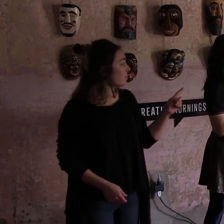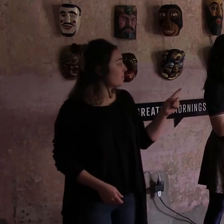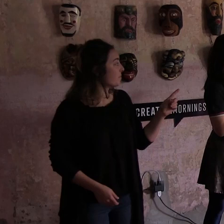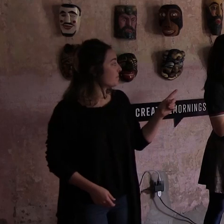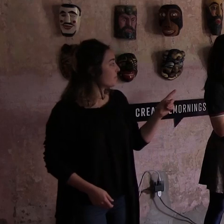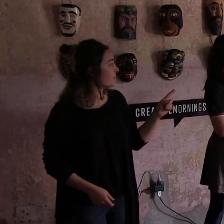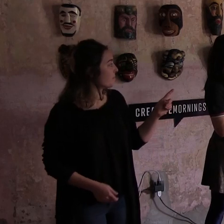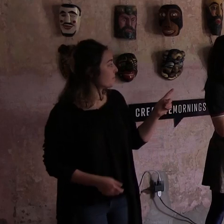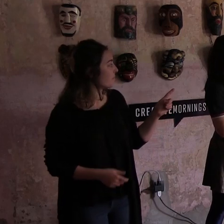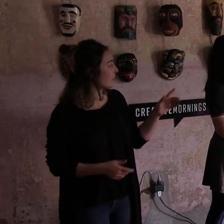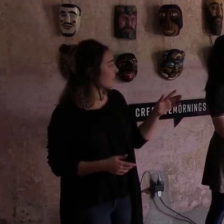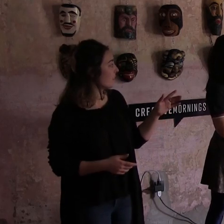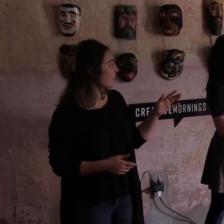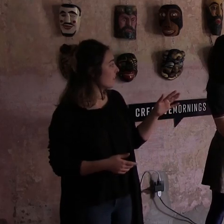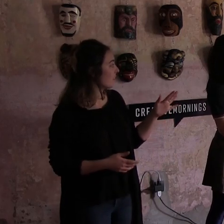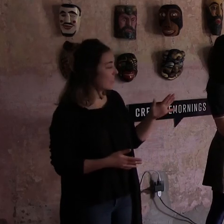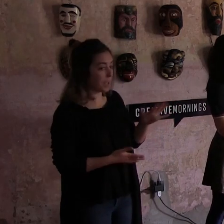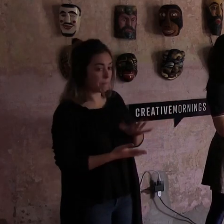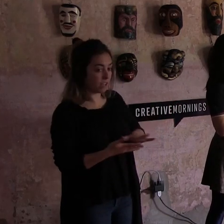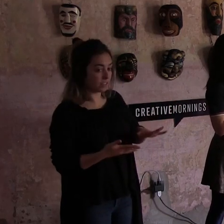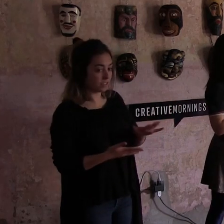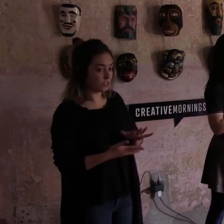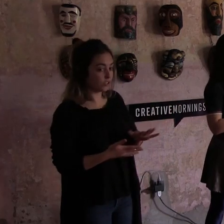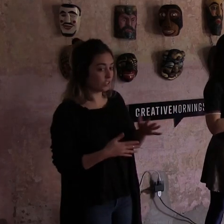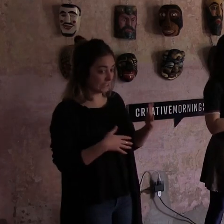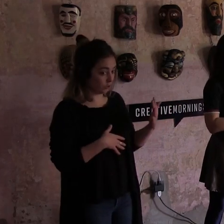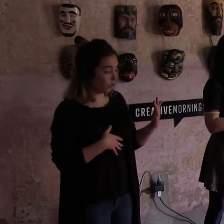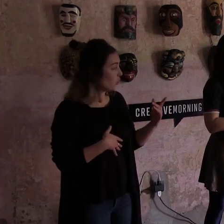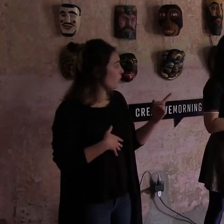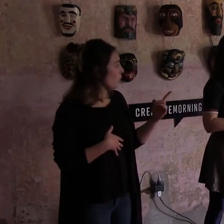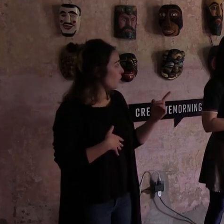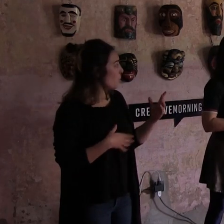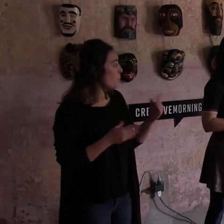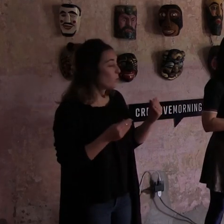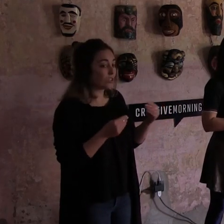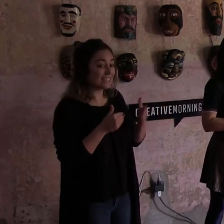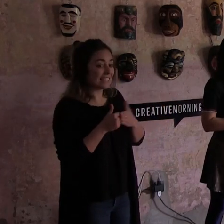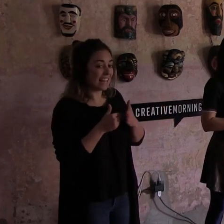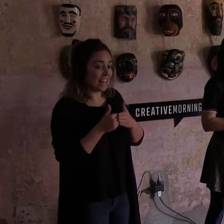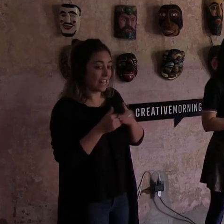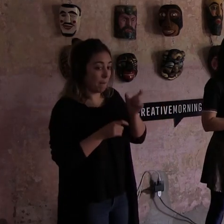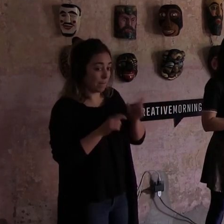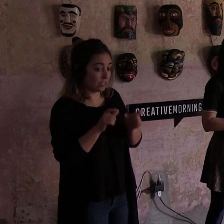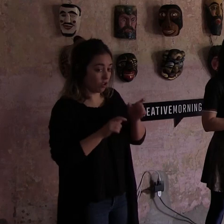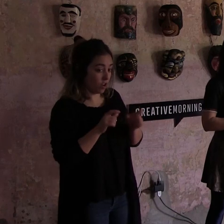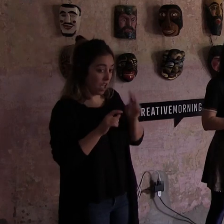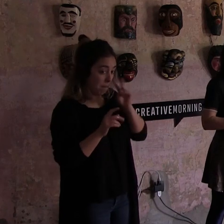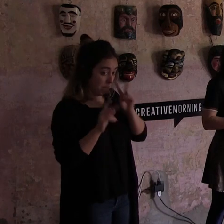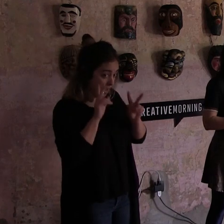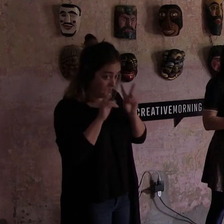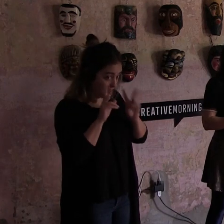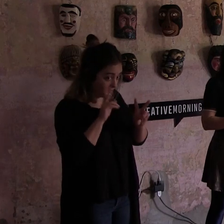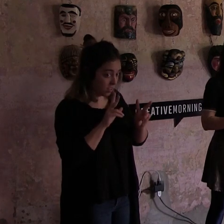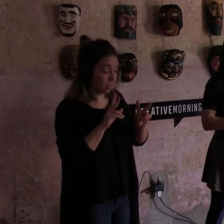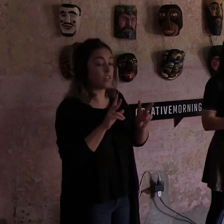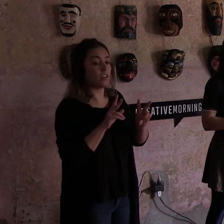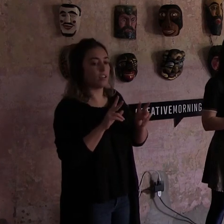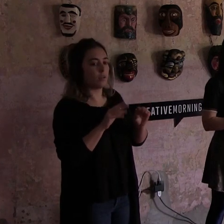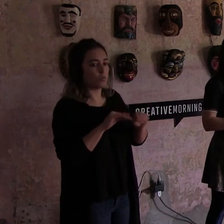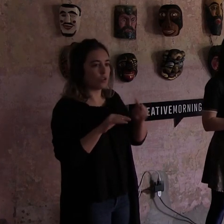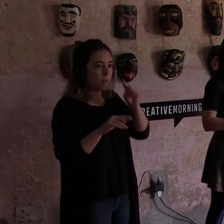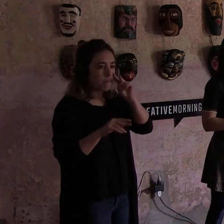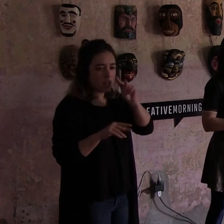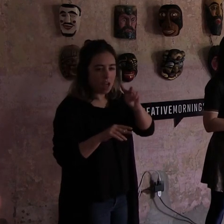como verán en este solo, hay mucha cercanía con el público, hay mucho de la mirada y